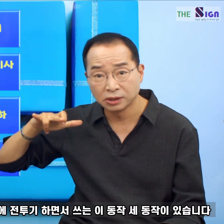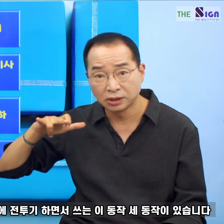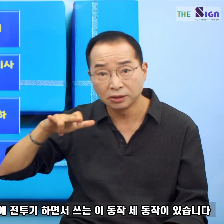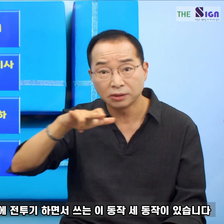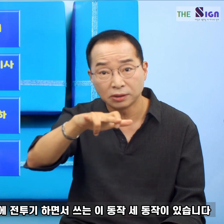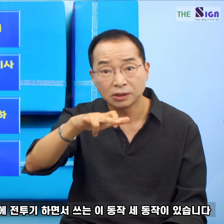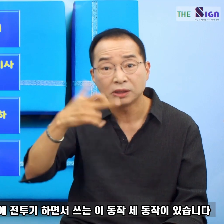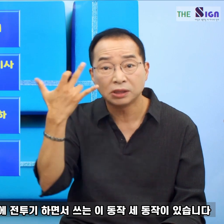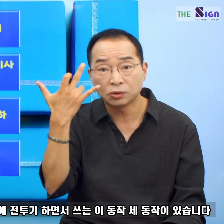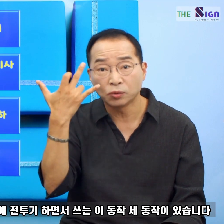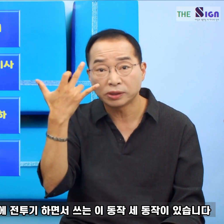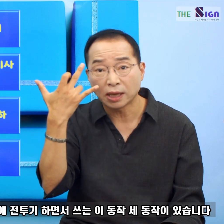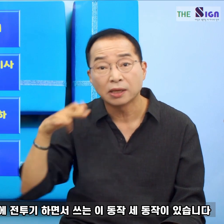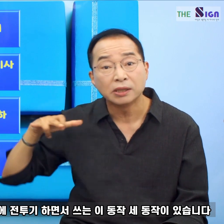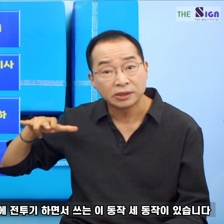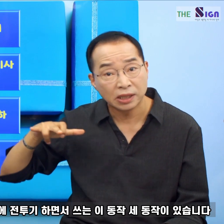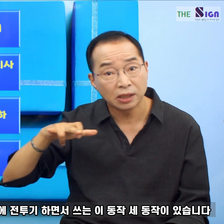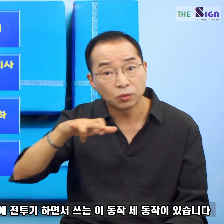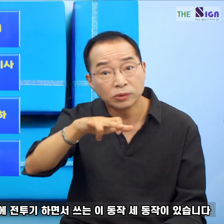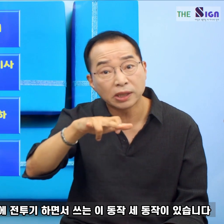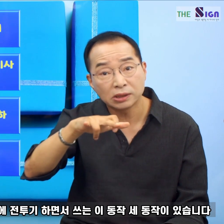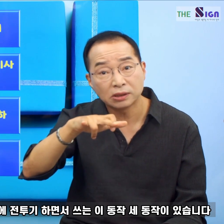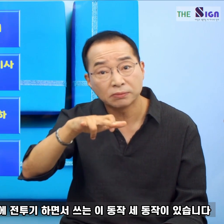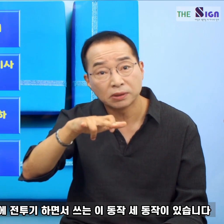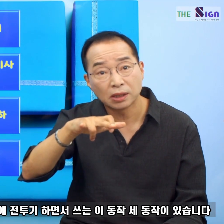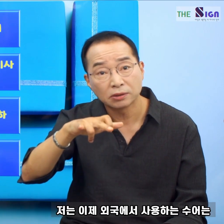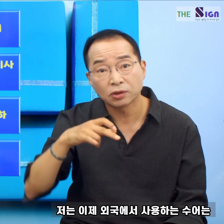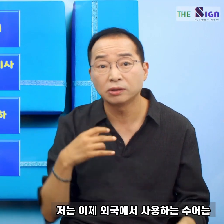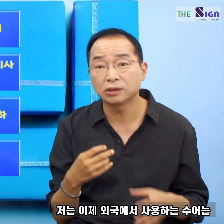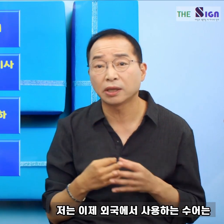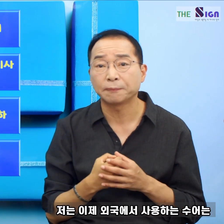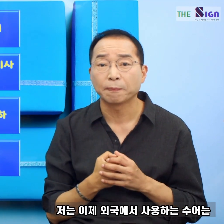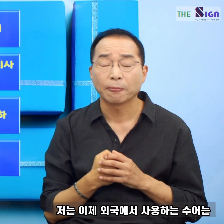쓰는 이 동작, 세 동작이 있습니다. 저는 이제